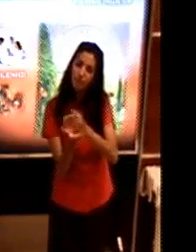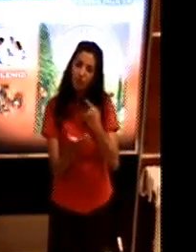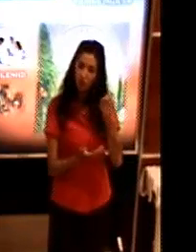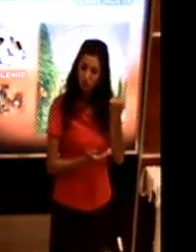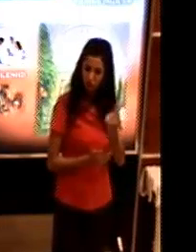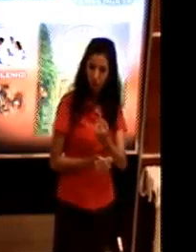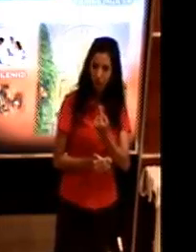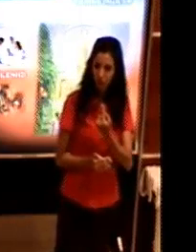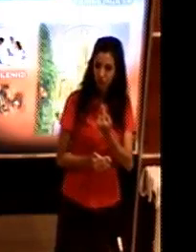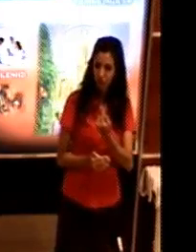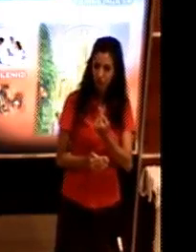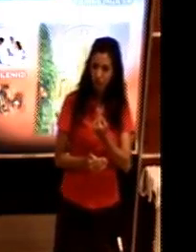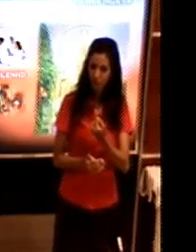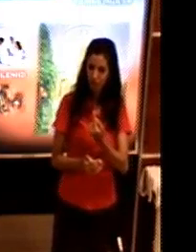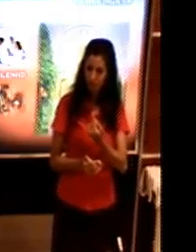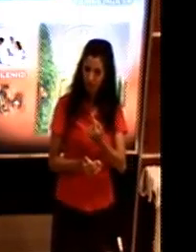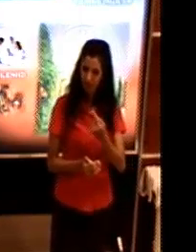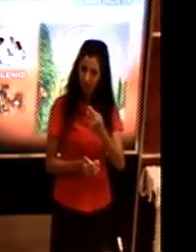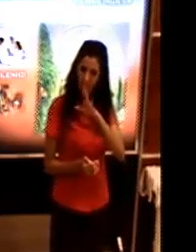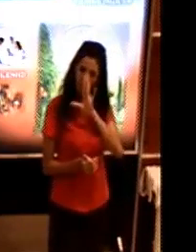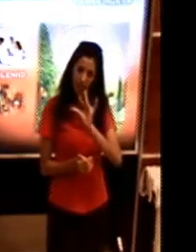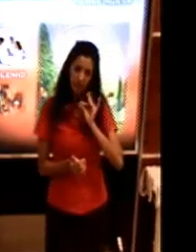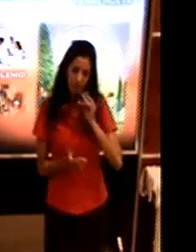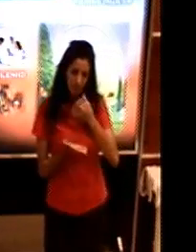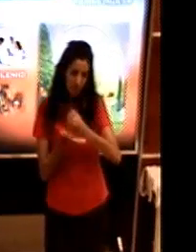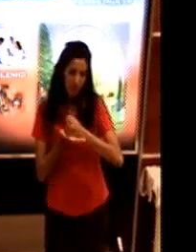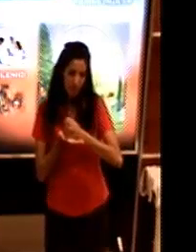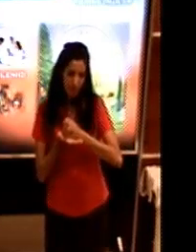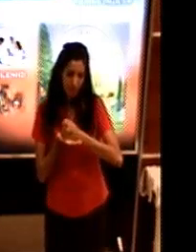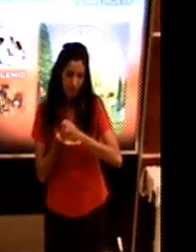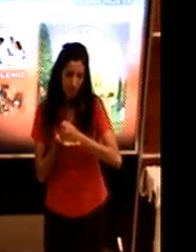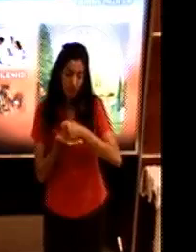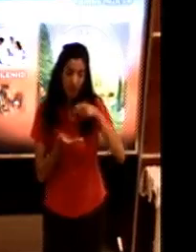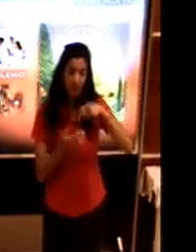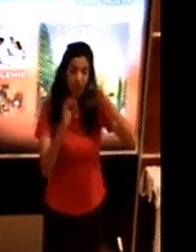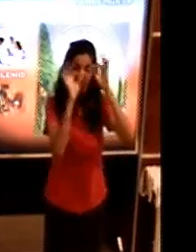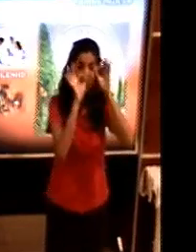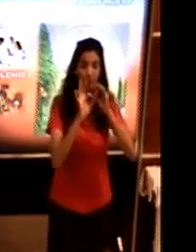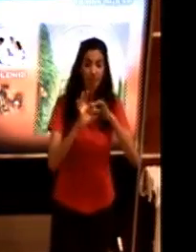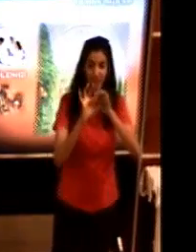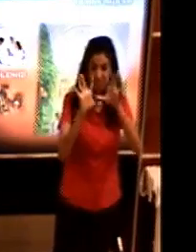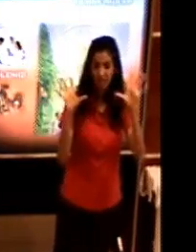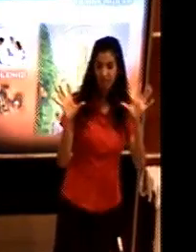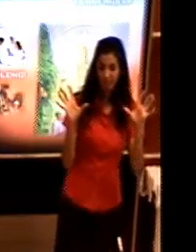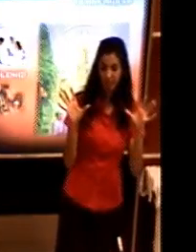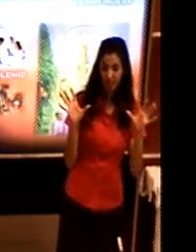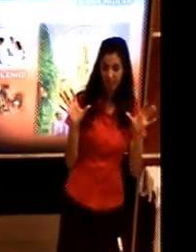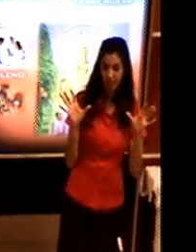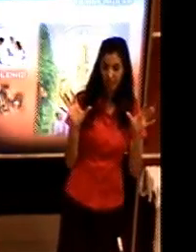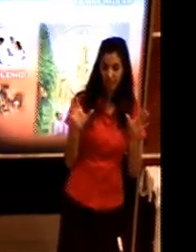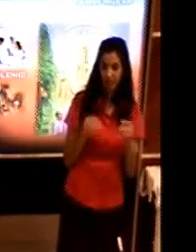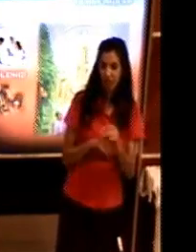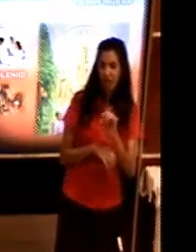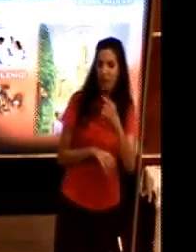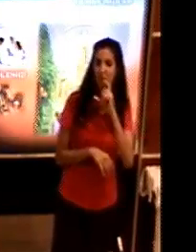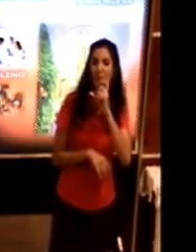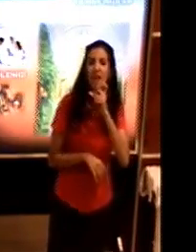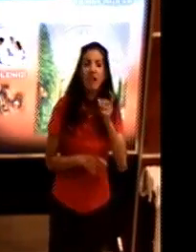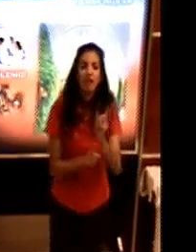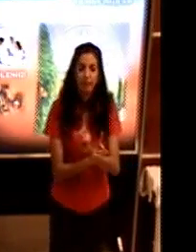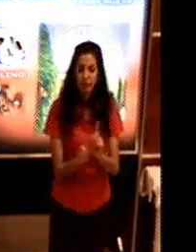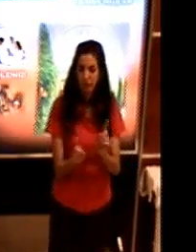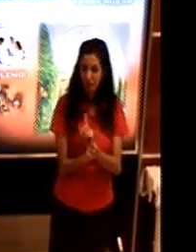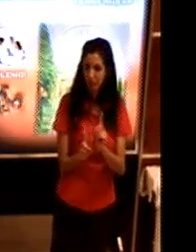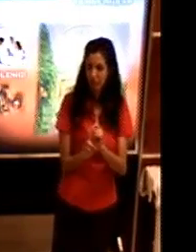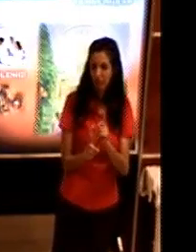servir al Señor? Ahí está el plan de salvación. No es una palabrita, hermano, por acá, otra por